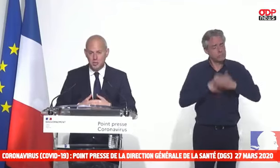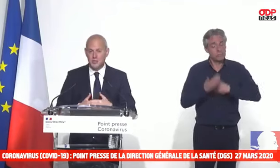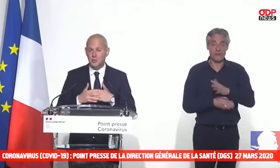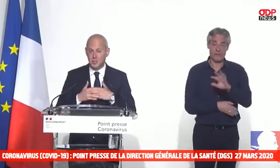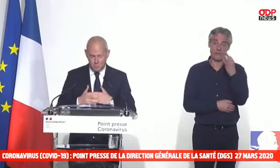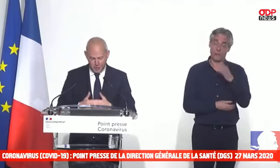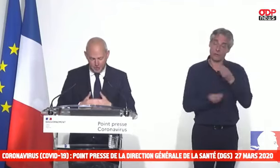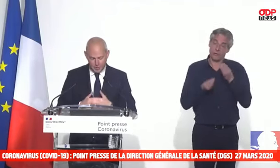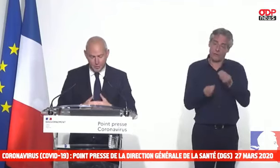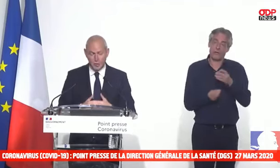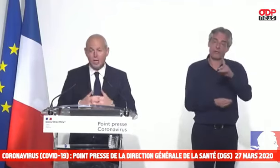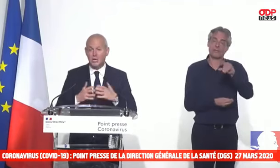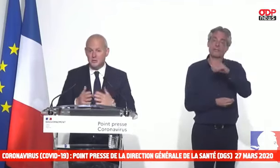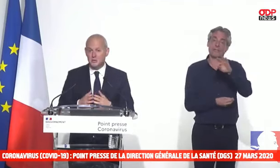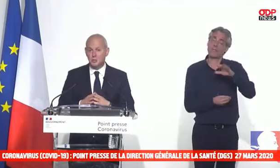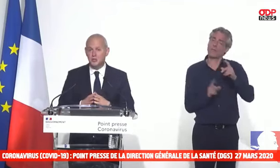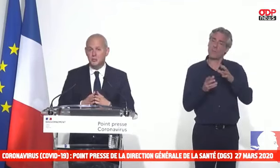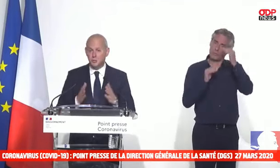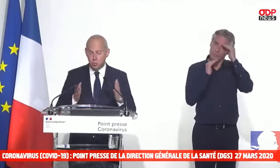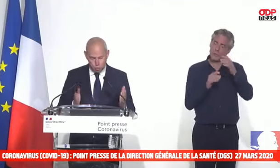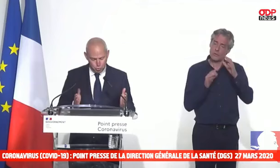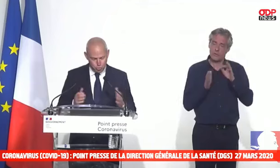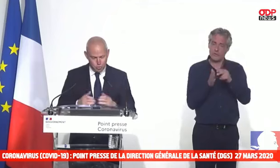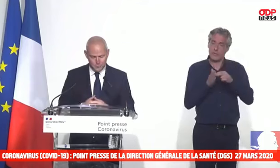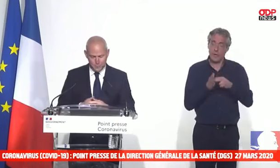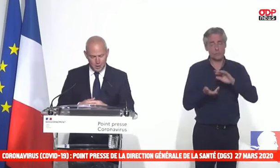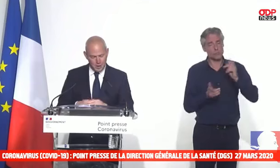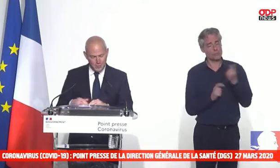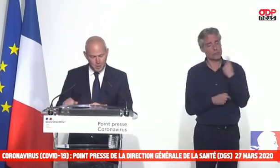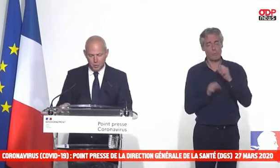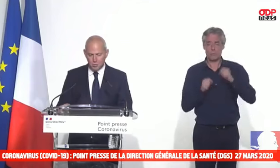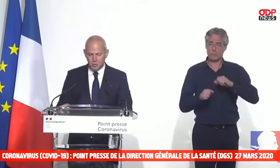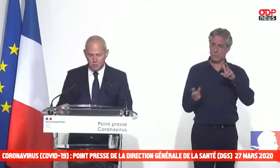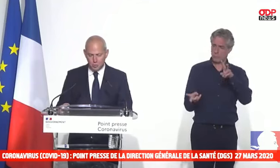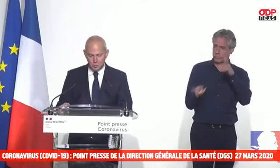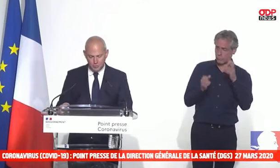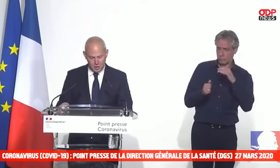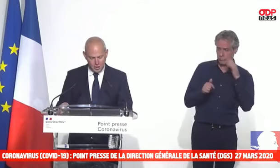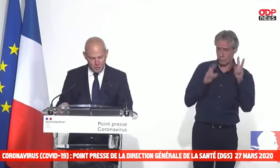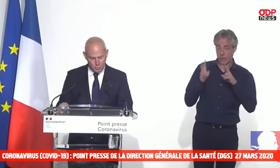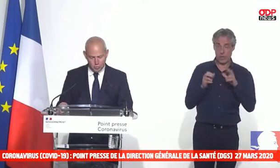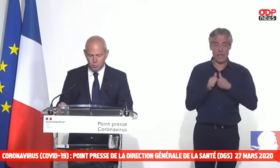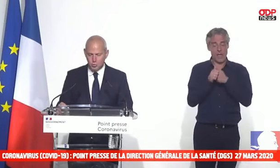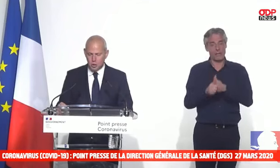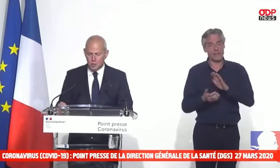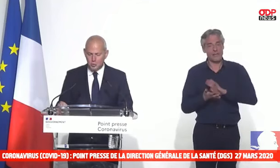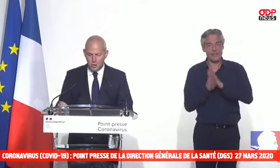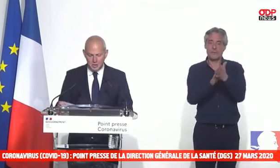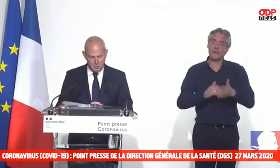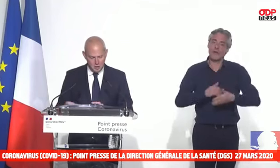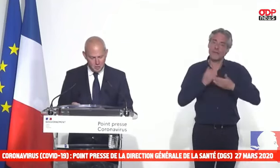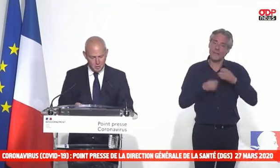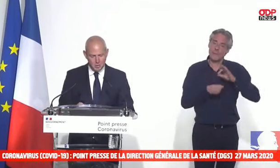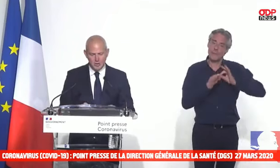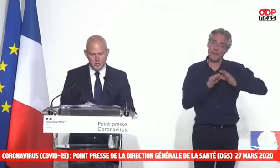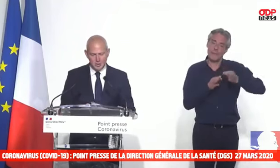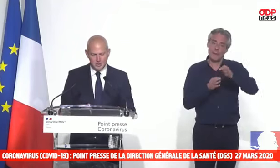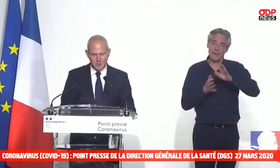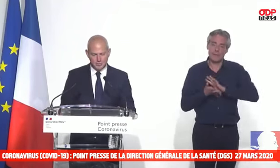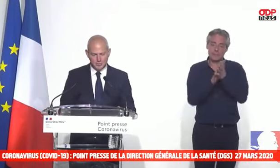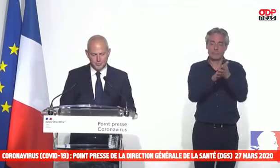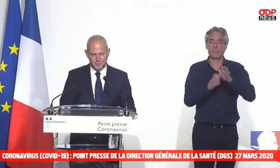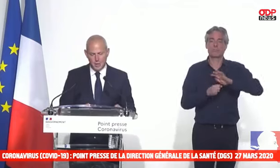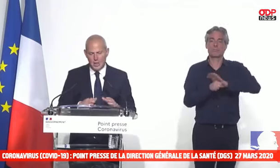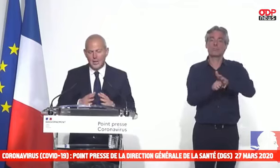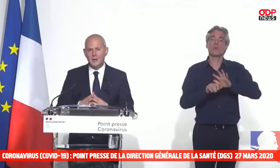de publier des données pertinentes, disponibles pour tous et qui permettent donc de surveiller l'évolution de l'épidémie de